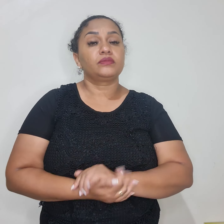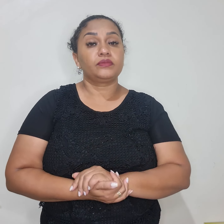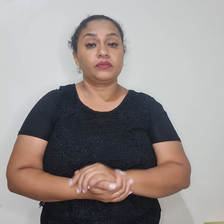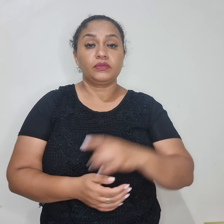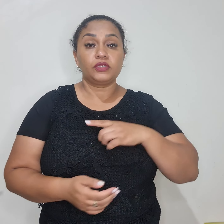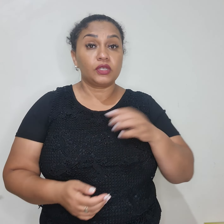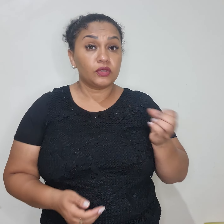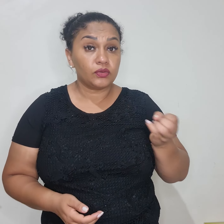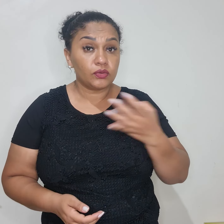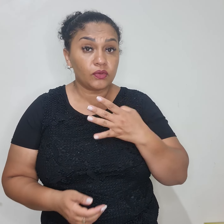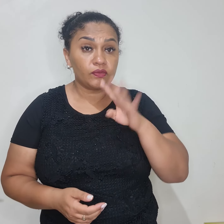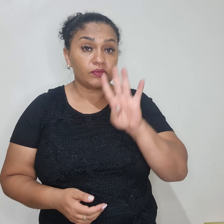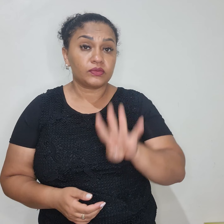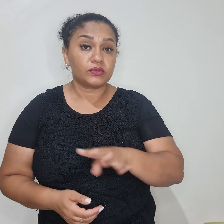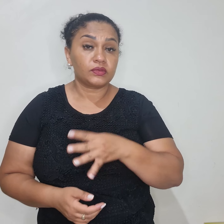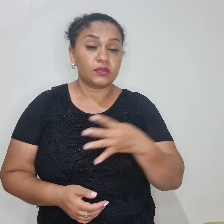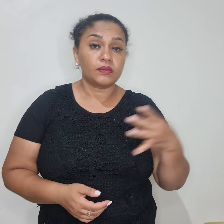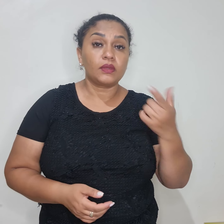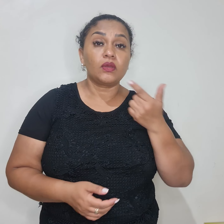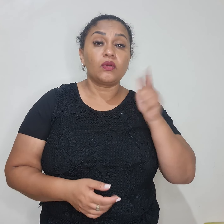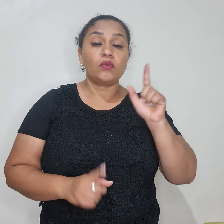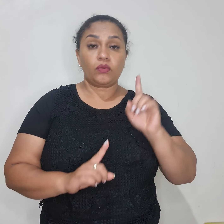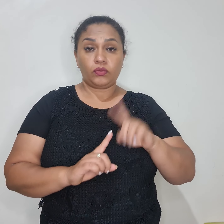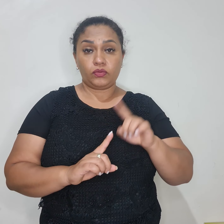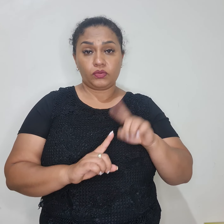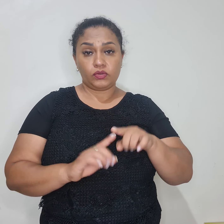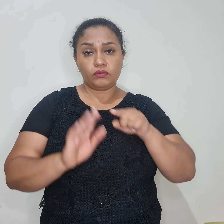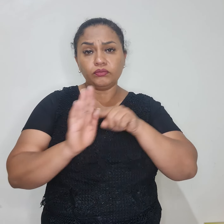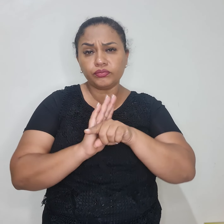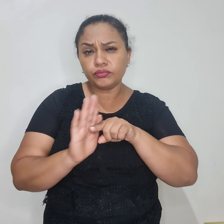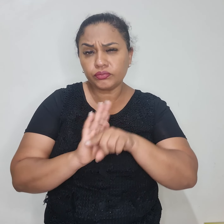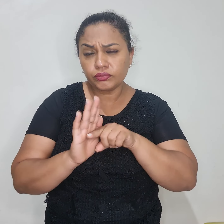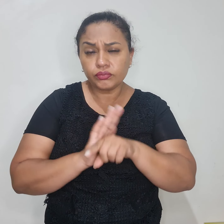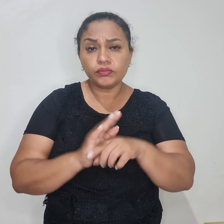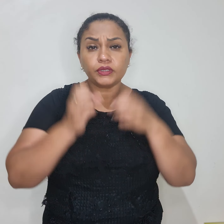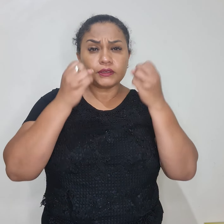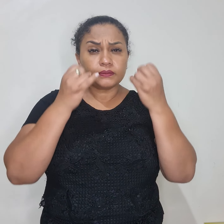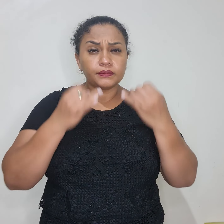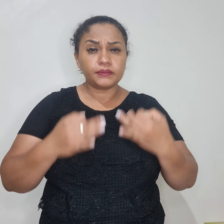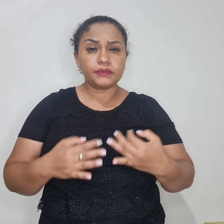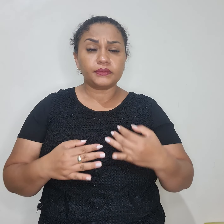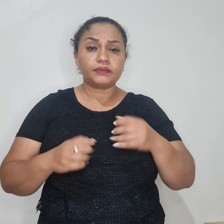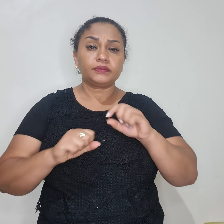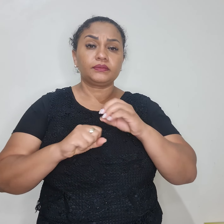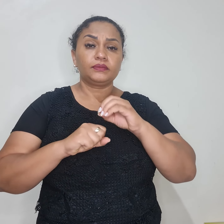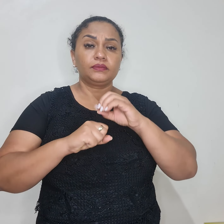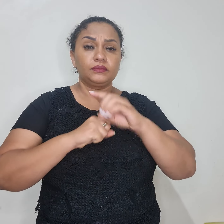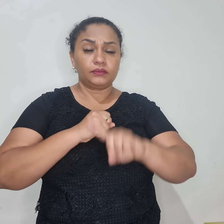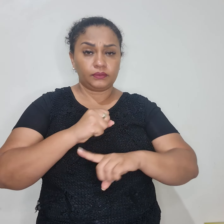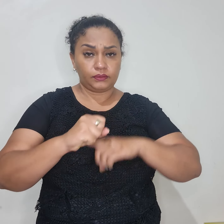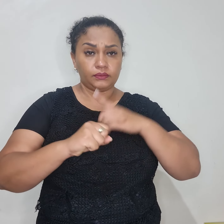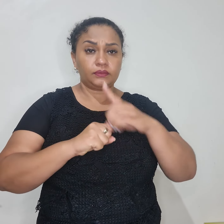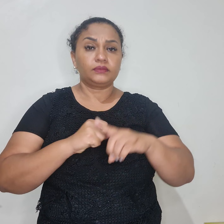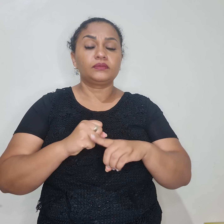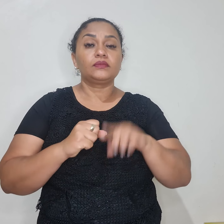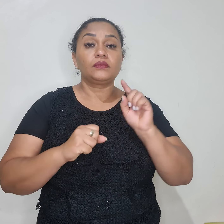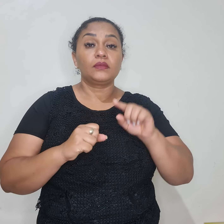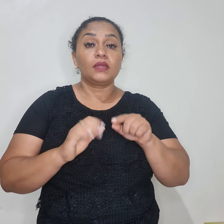elementos. Um outro modelo estudado para explicar o átomo foi o modelo de Thomson. Ele foi um físico